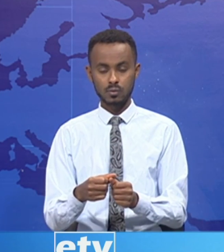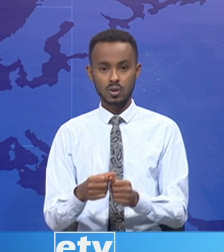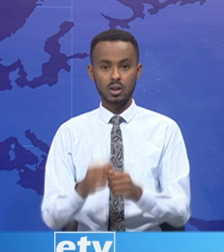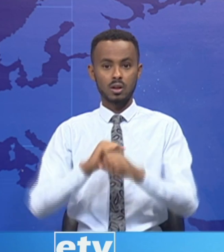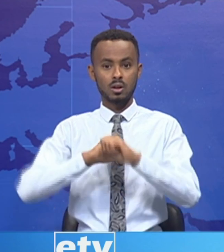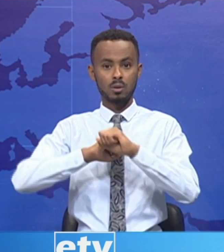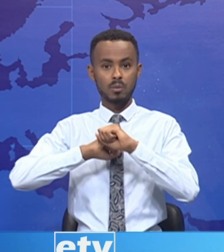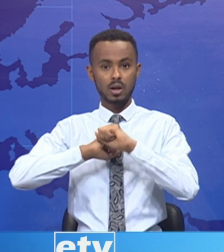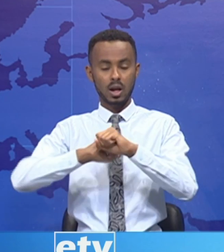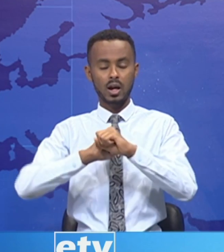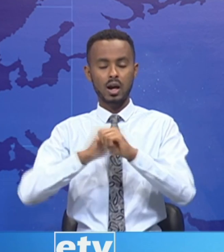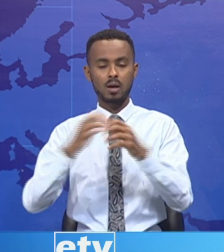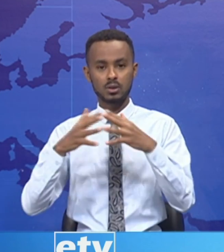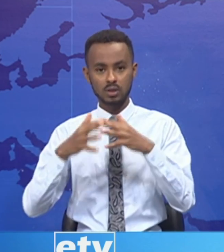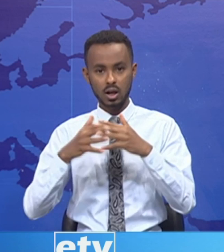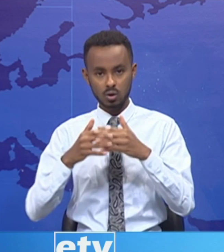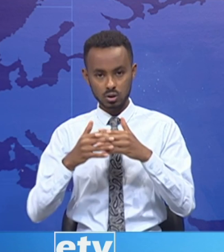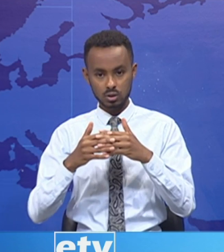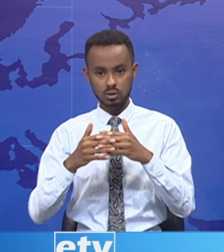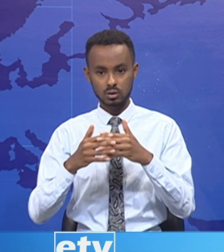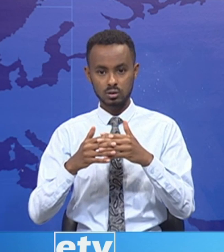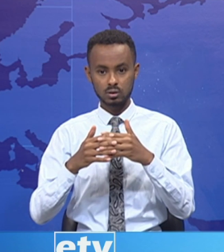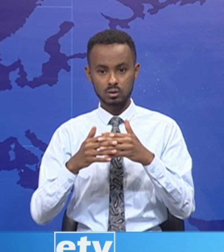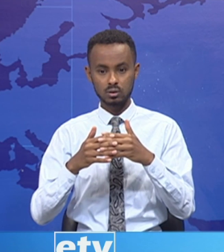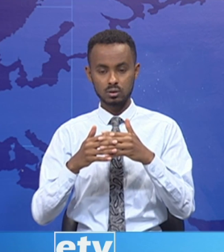የመከላከያ መሳሪያዎችን